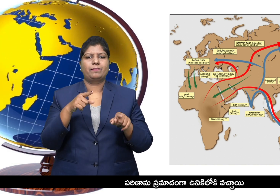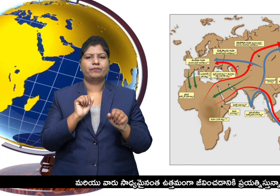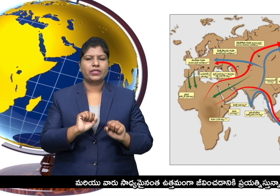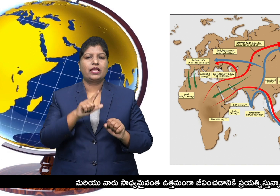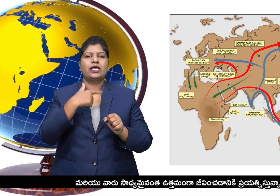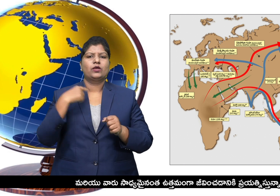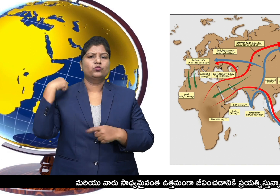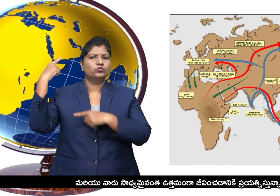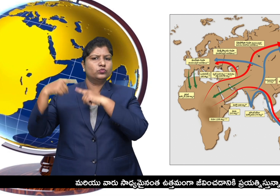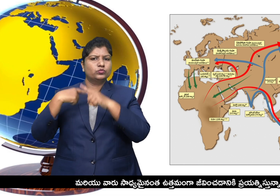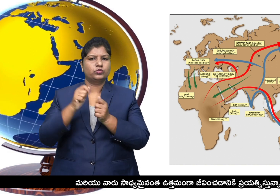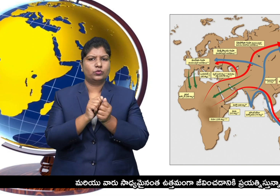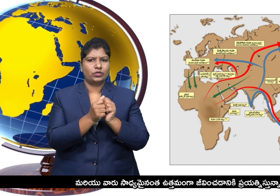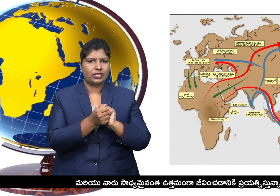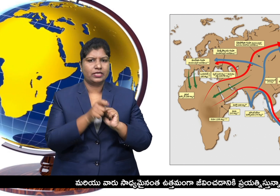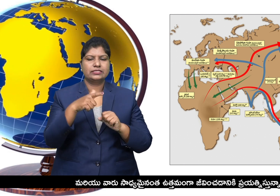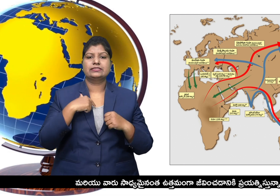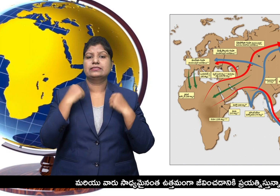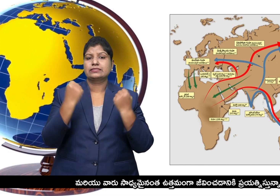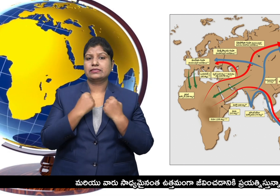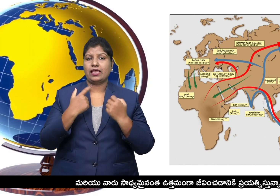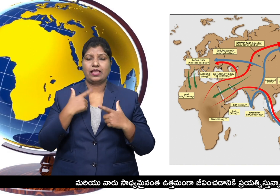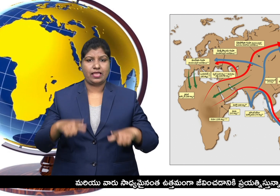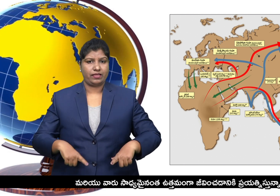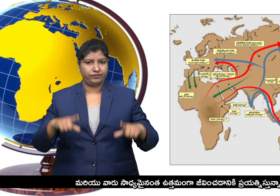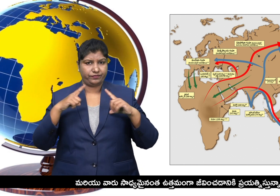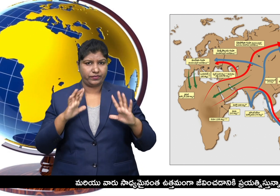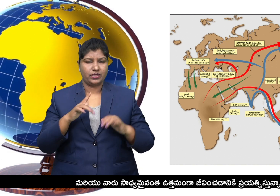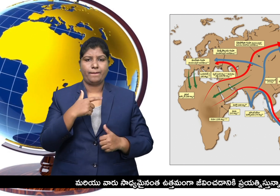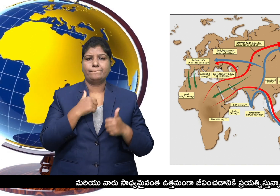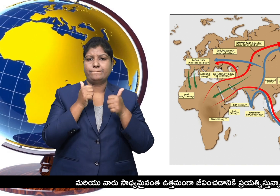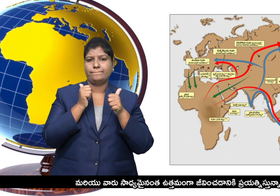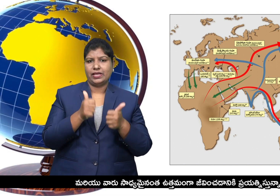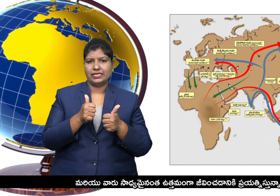మరియు వారు సాధ్యమైనంత ఉత్తమంగా జీవించడానికి ప్రయత్నిస్తున్నారు.